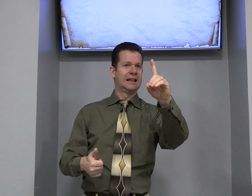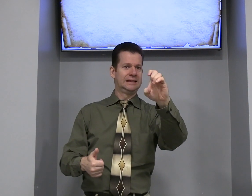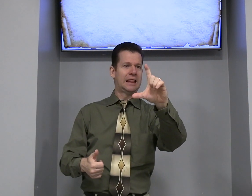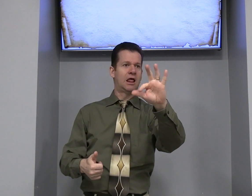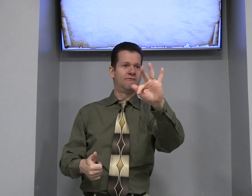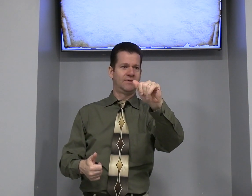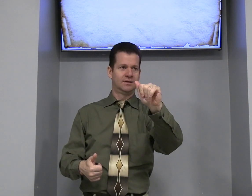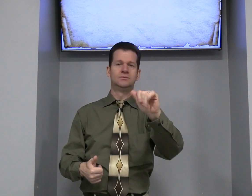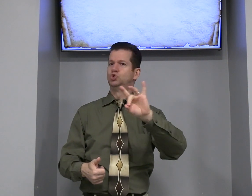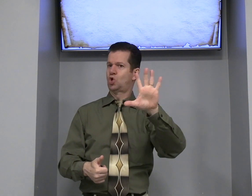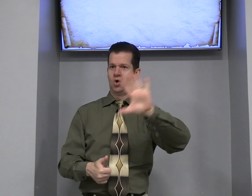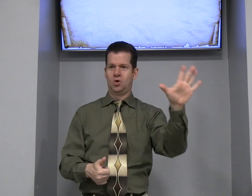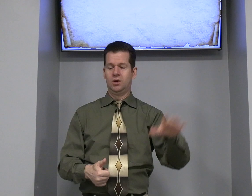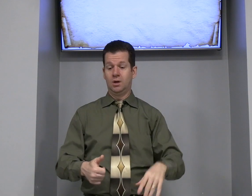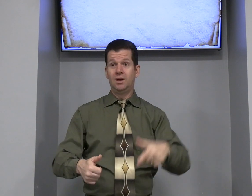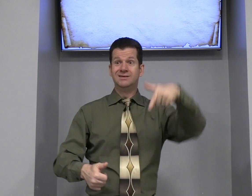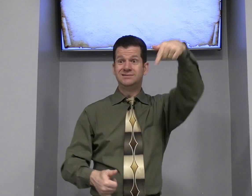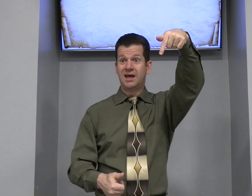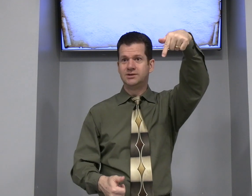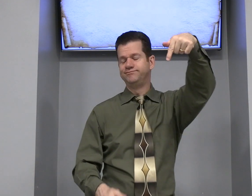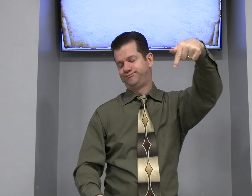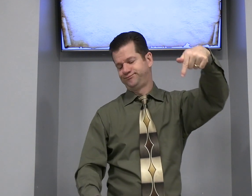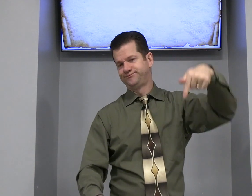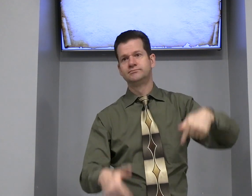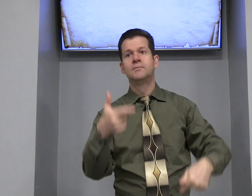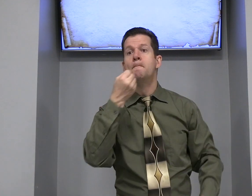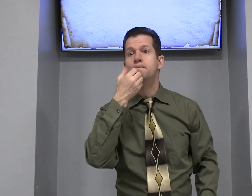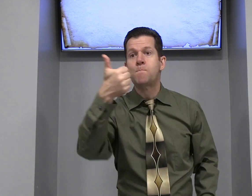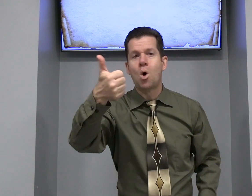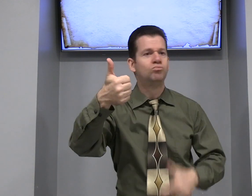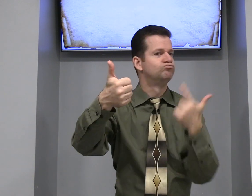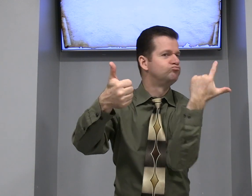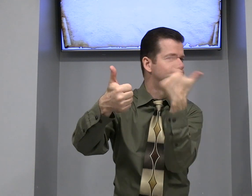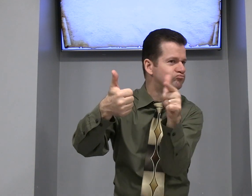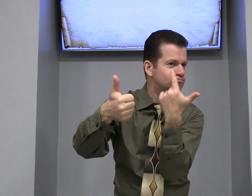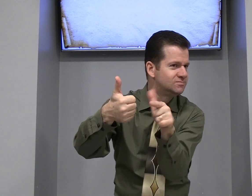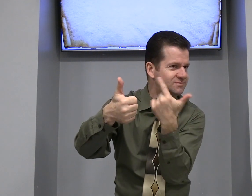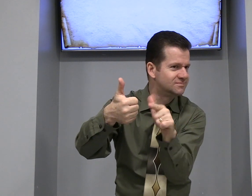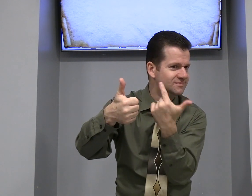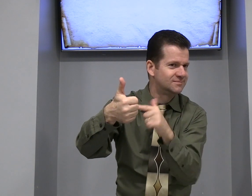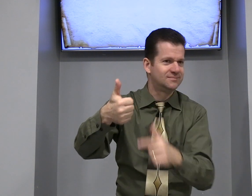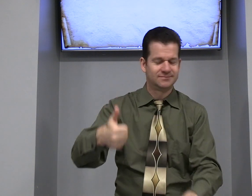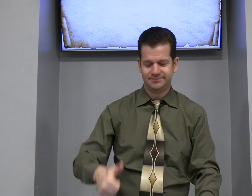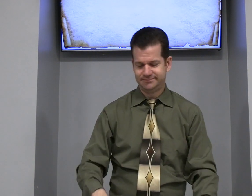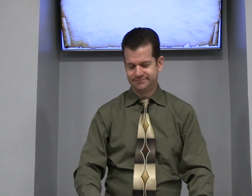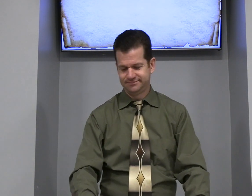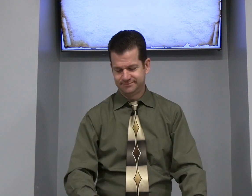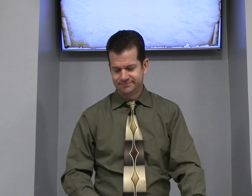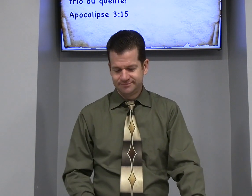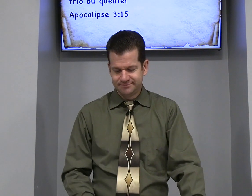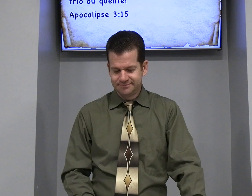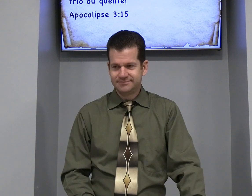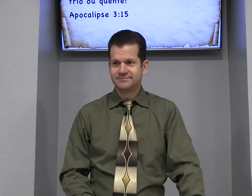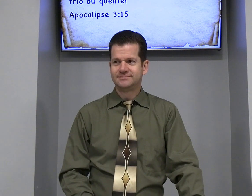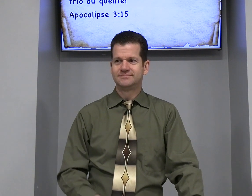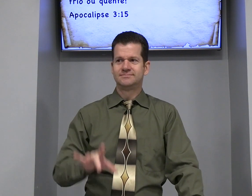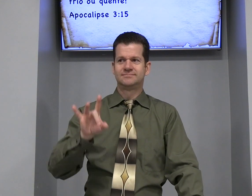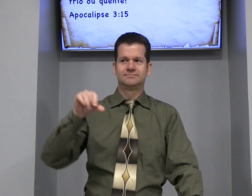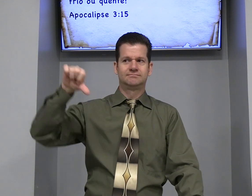só positiva. A igreja em Filadélfia. Mas a sétima igreja, a